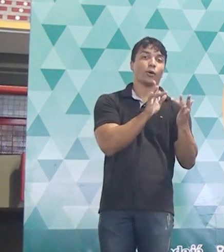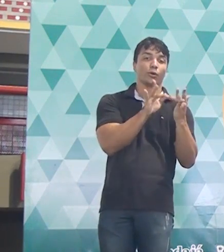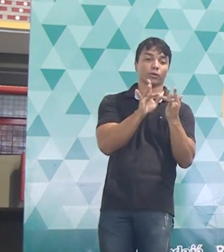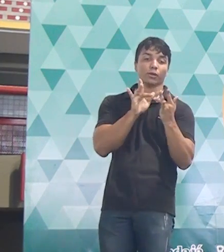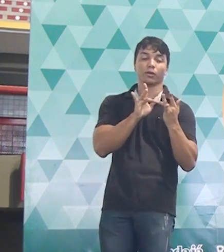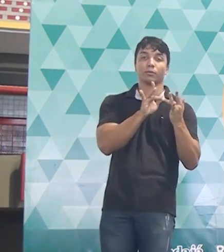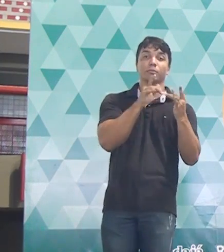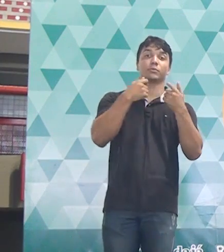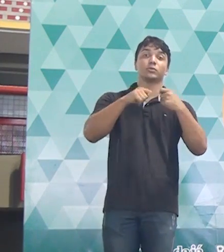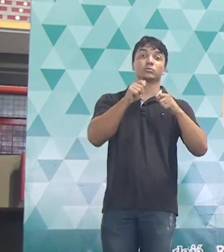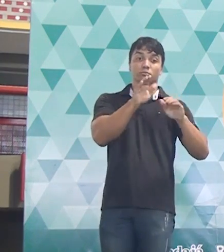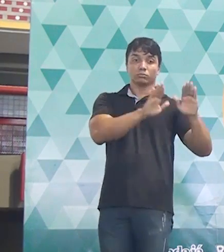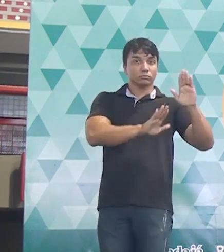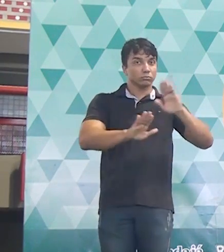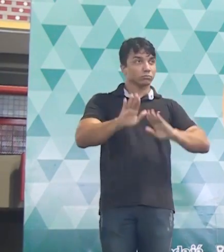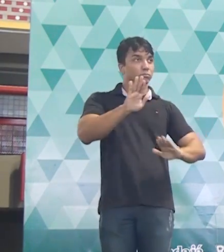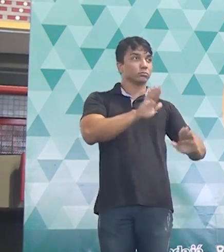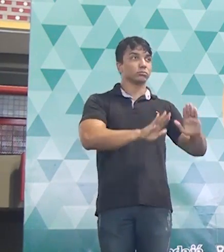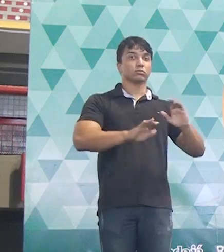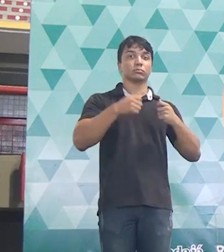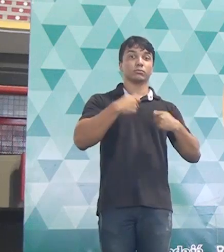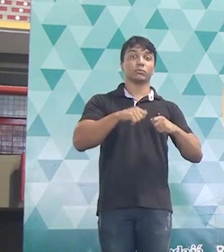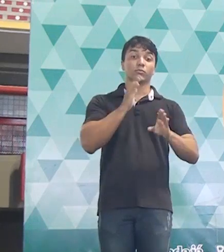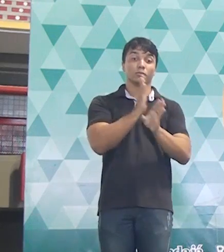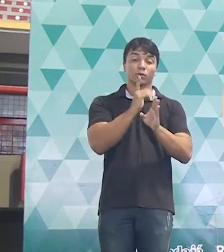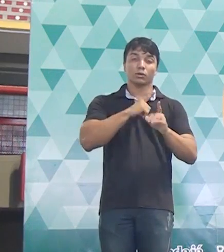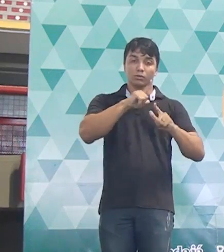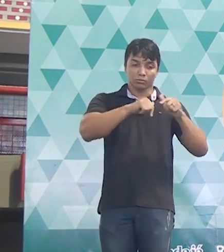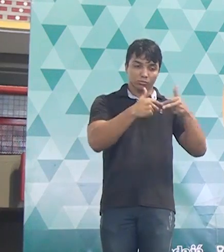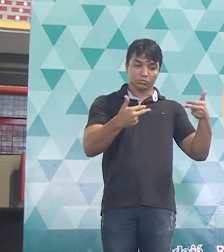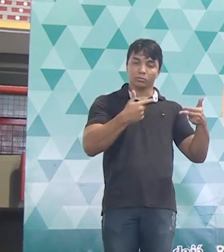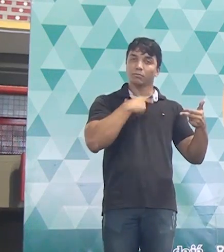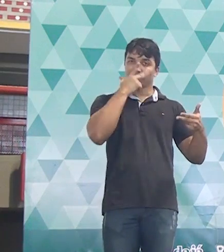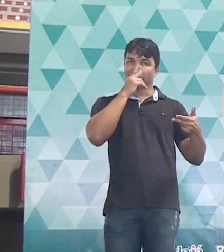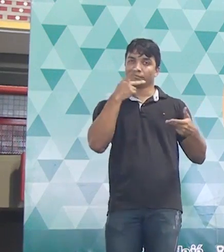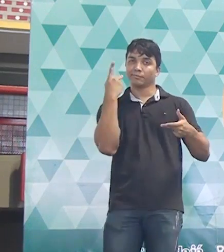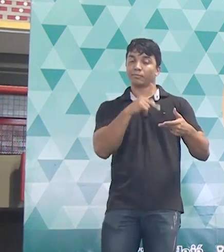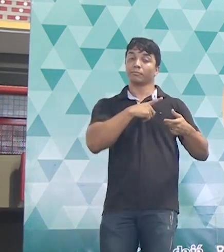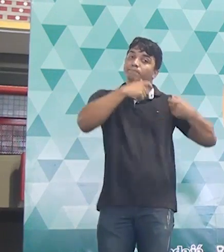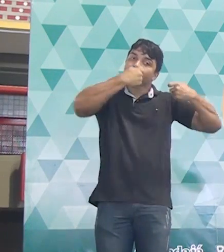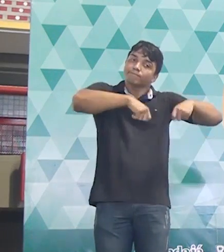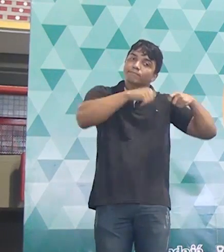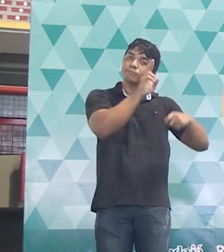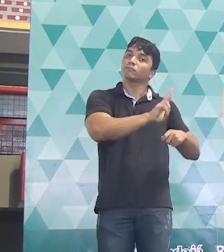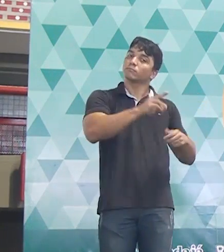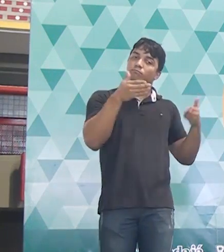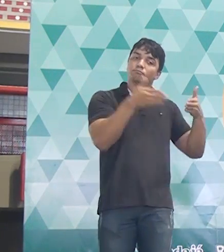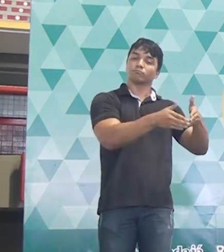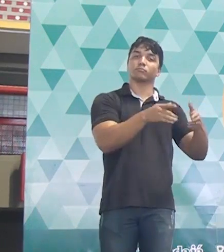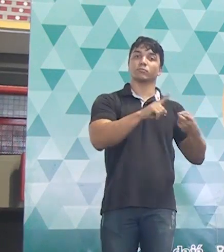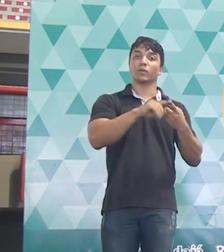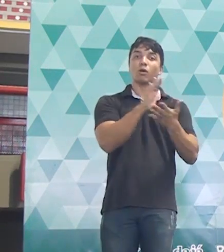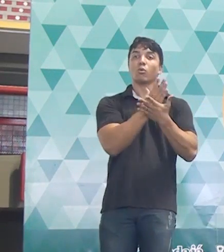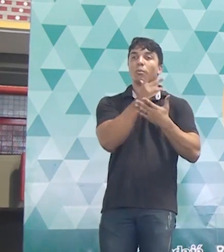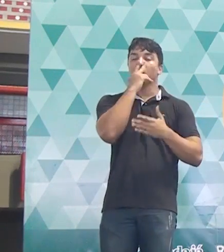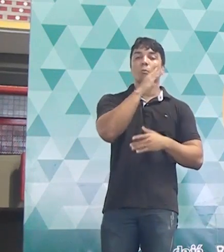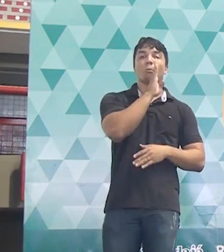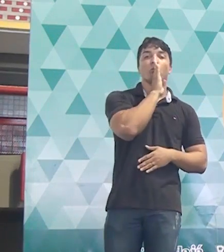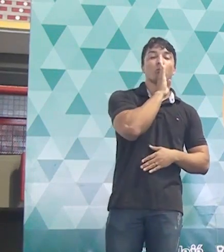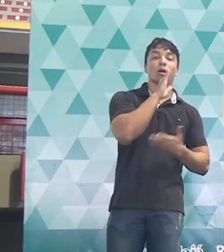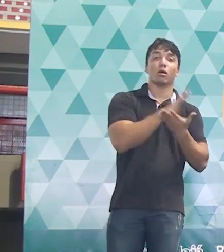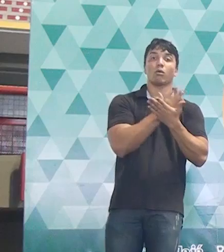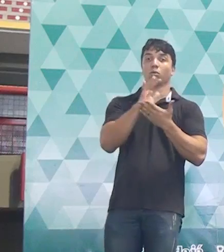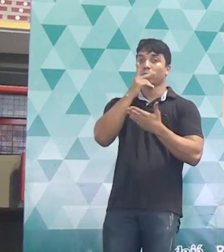tem que ser feito de maneira muito cuidadosa, porque há substâncias químicas que são imprescindíveis, há substâncias químicas que são inofensivas,